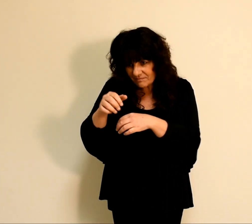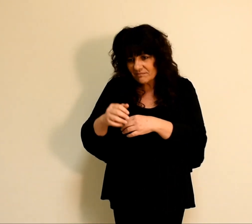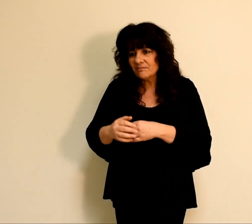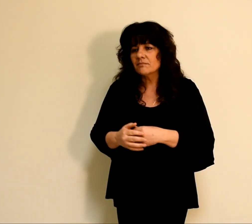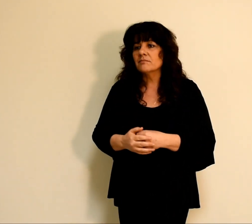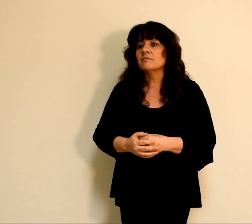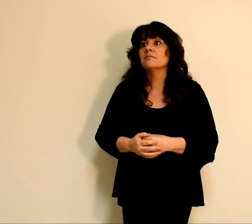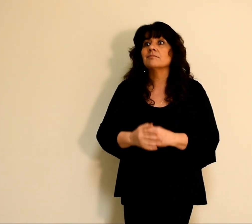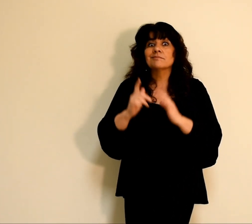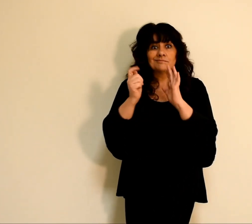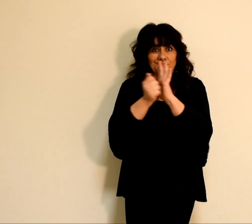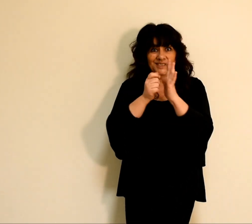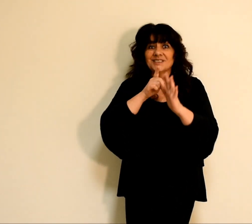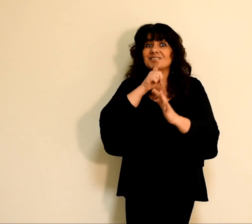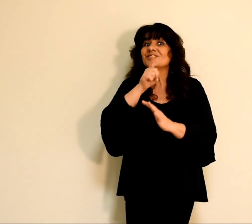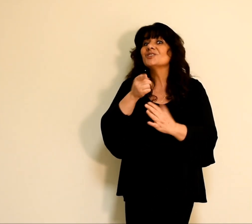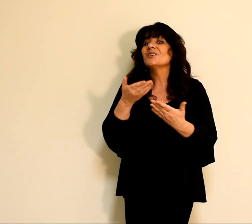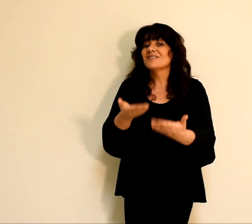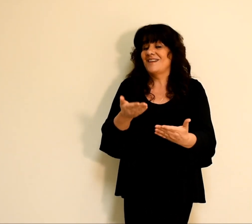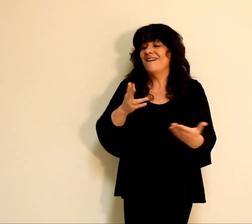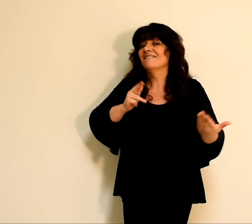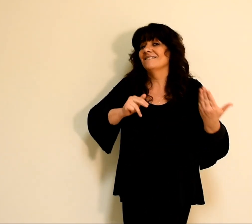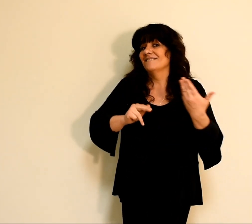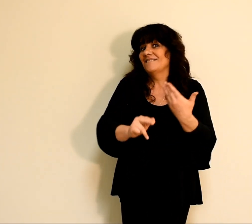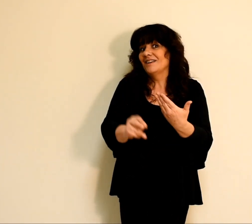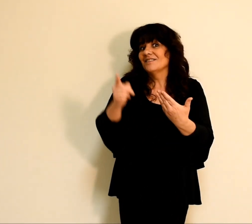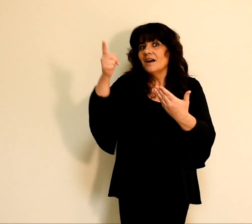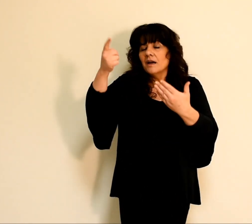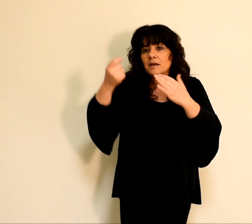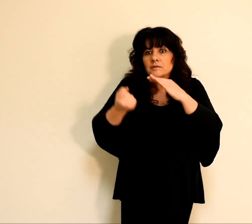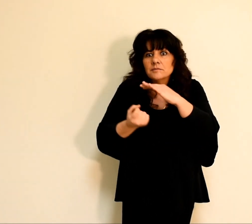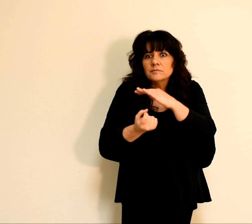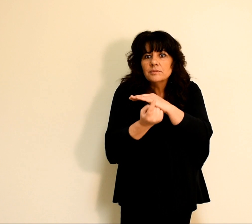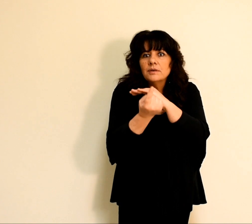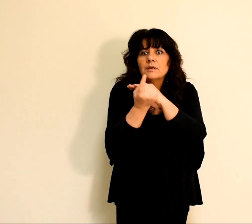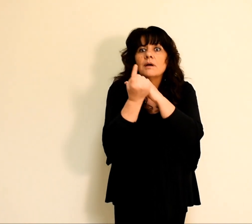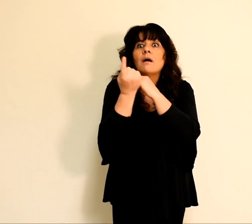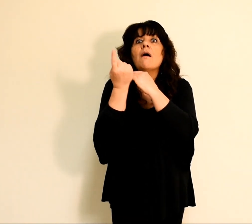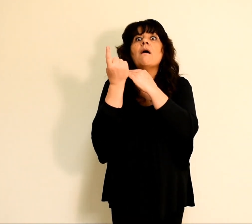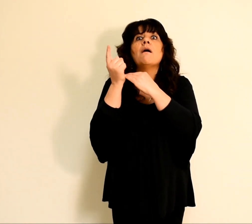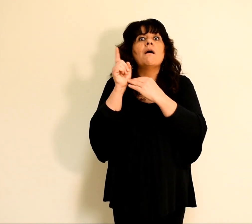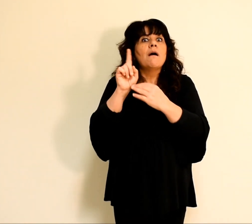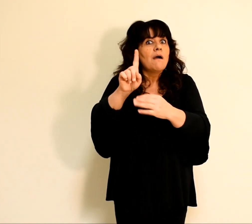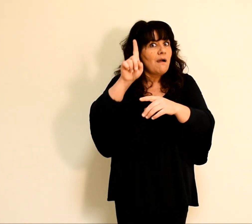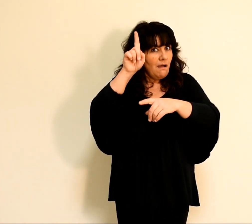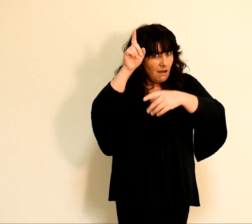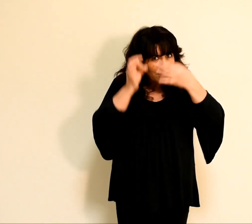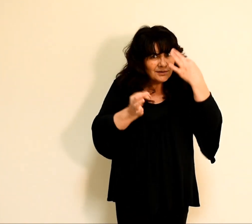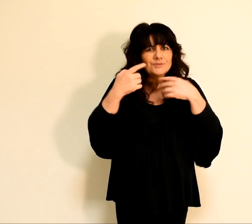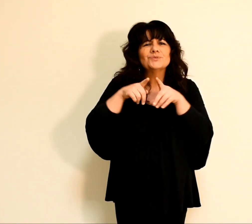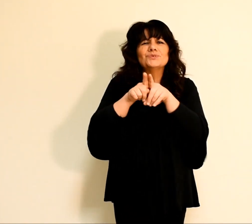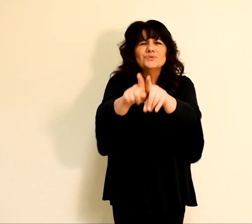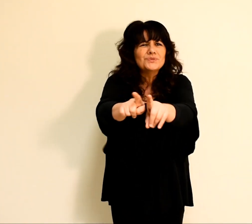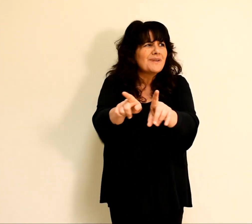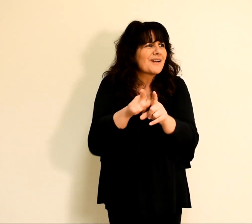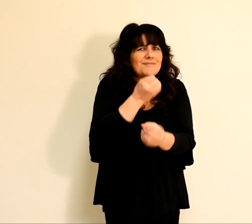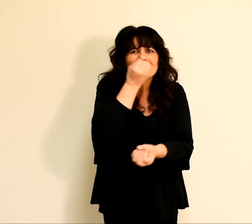En ces jours-là fleurira la justice, grande paix jusqu'à la fin des lunes.